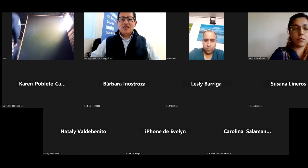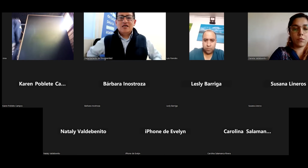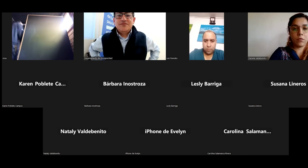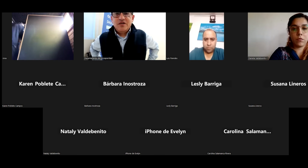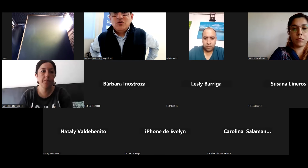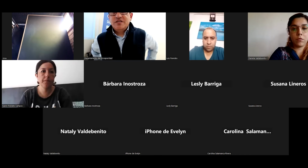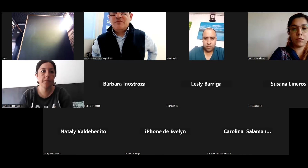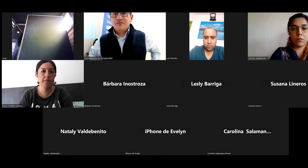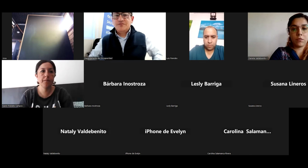harta entusiasmo.